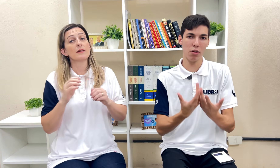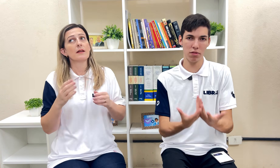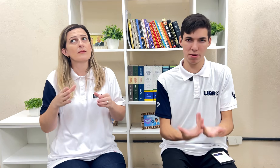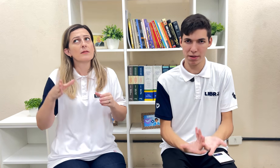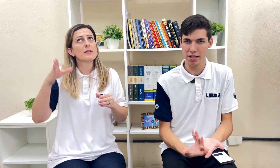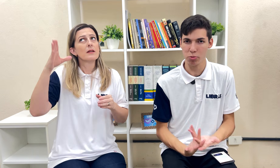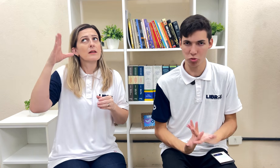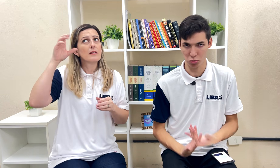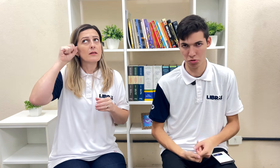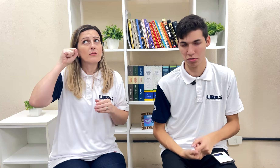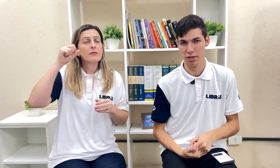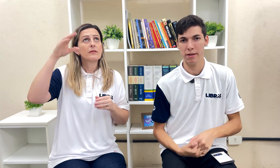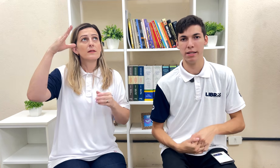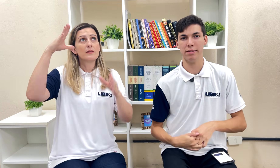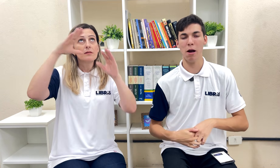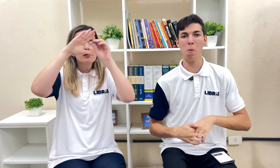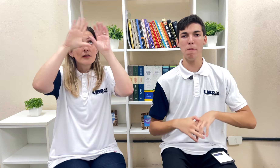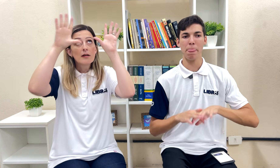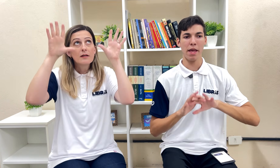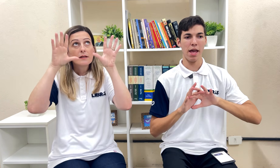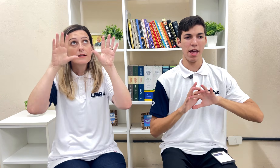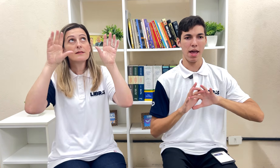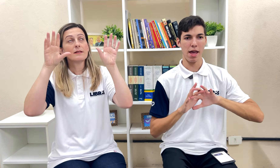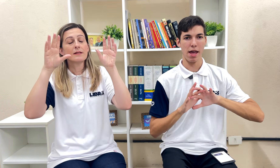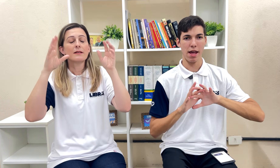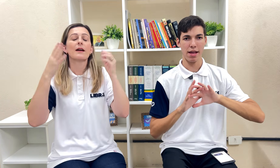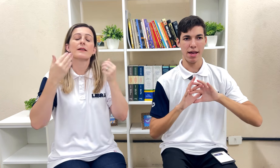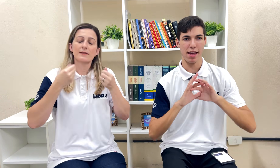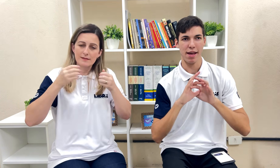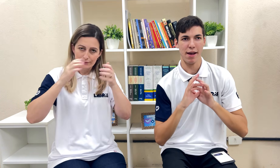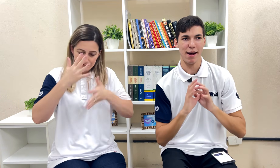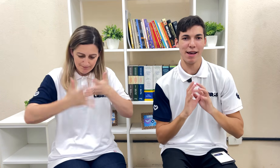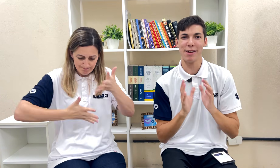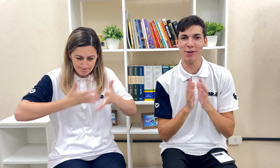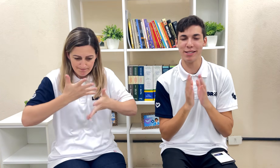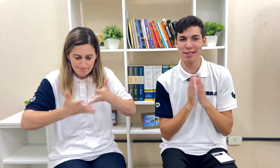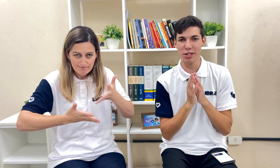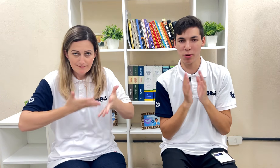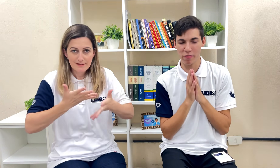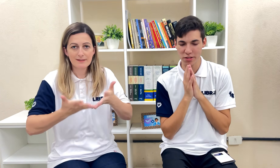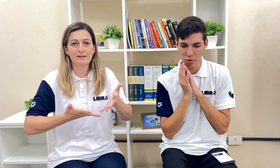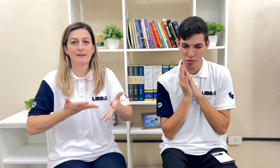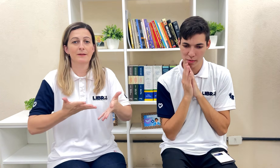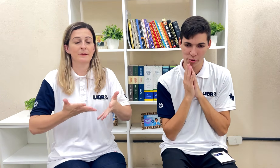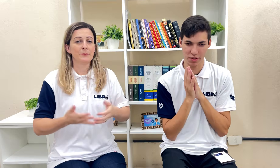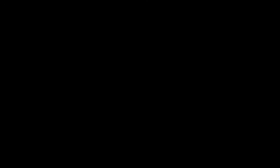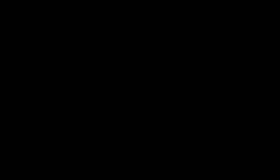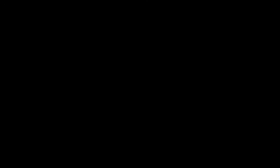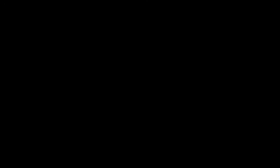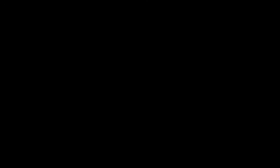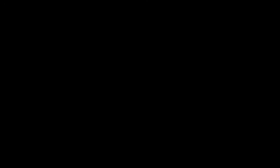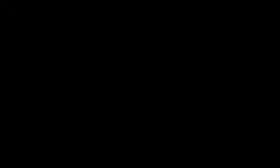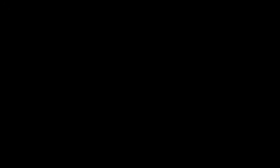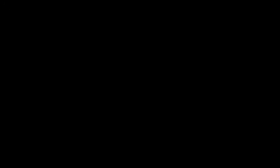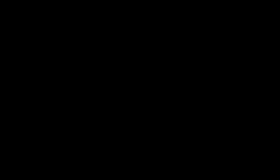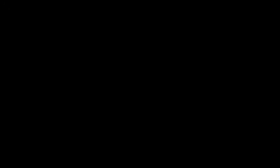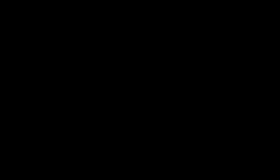você passar para os surdos. Então, é interessante, uma vez eu ouvi uma coisa.